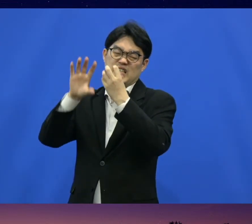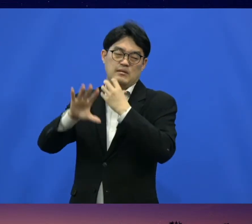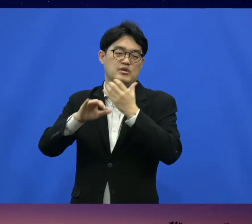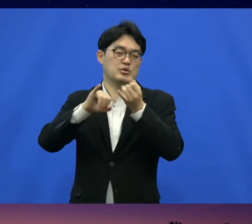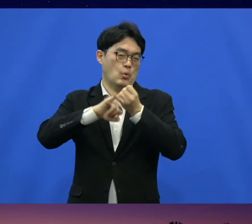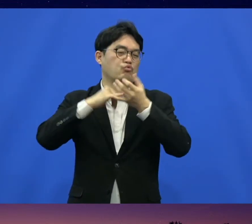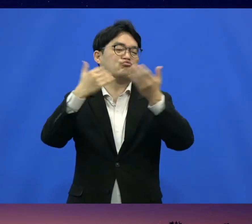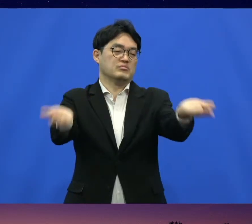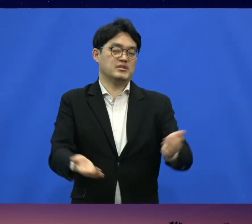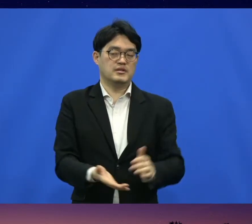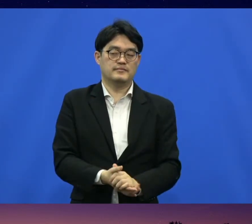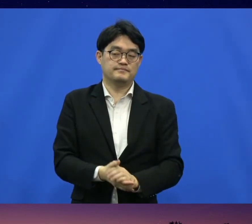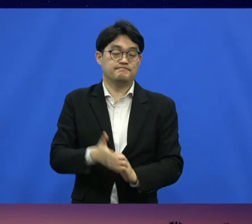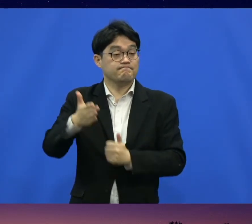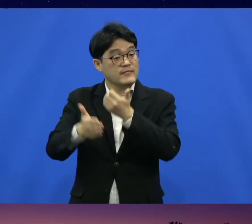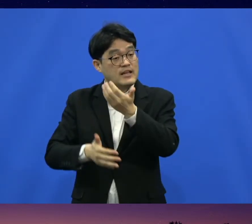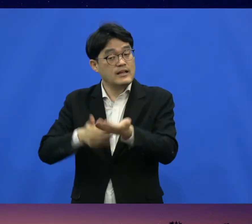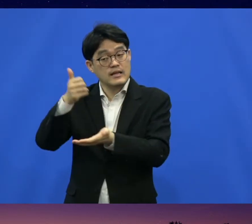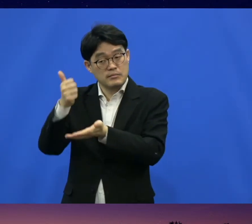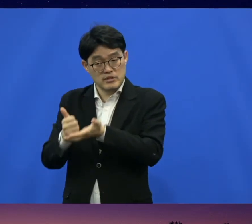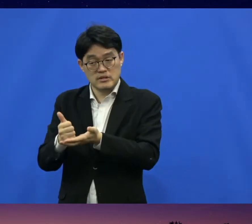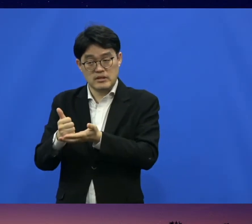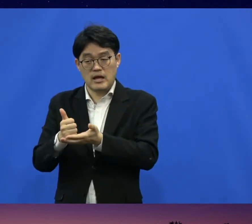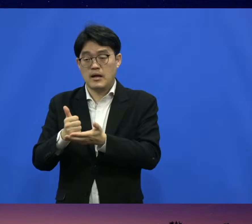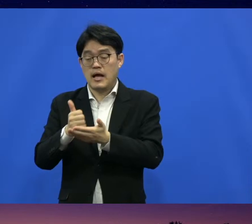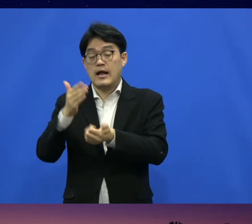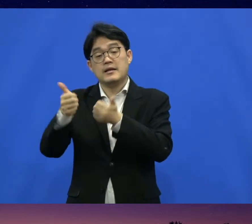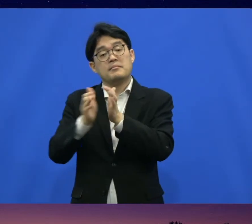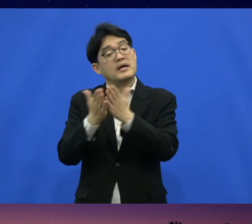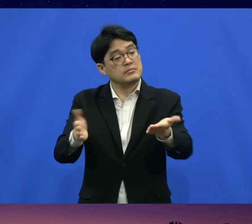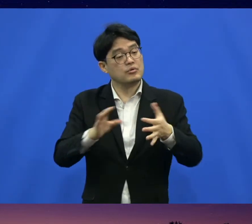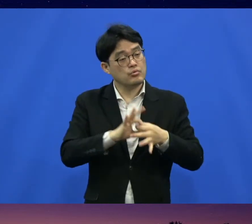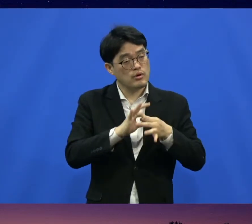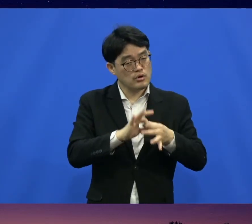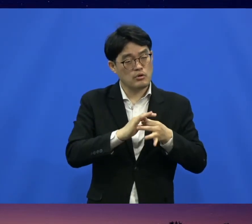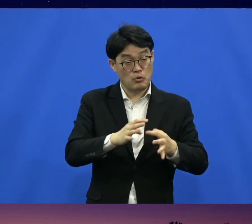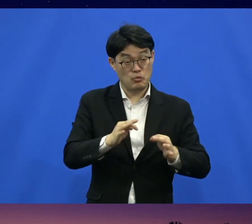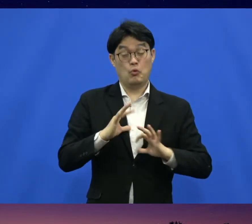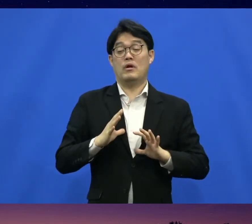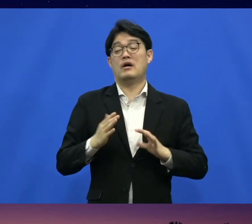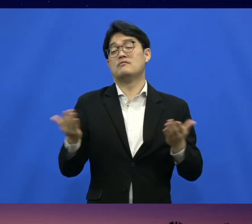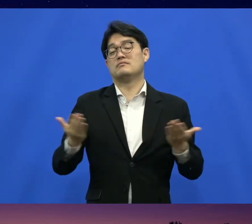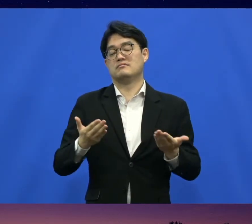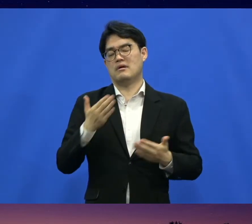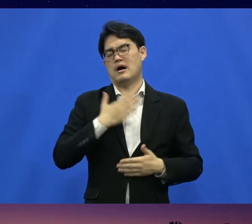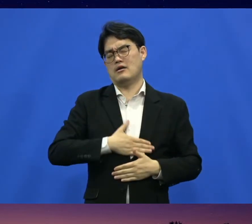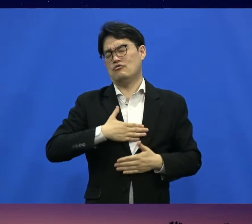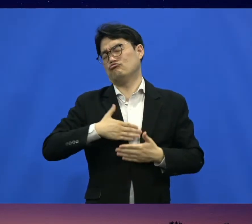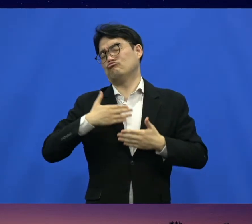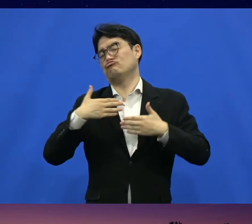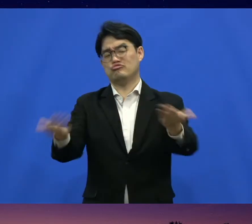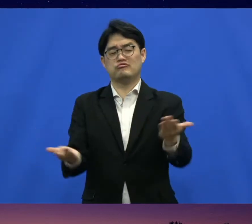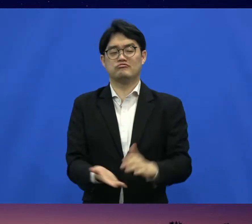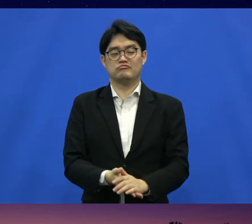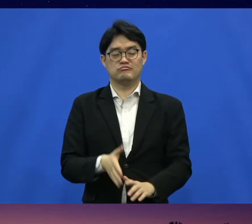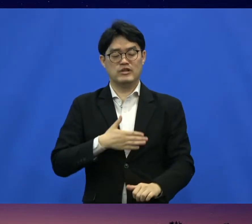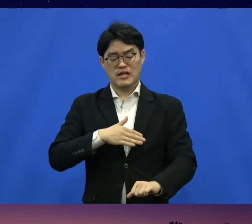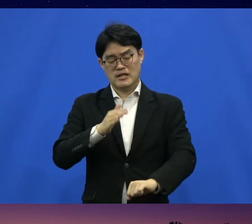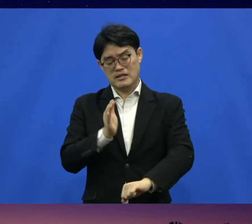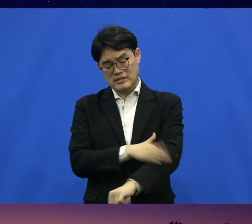하나님은요, 말씀을 통하여 너무도 놀라운 길들을 우리에게 알려주세요. 어디에서 잘못됐는지를 다